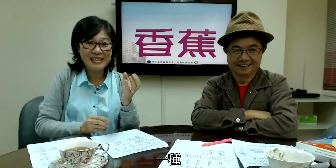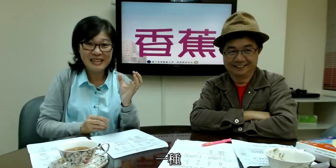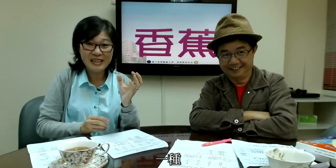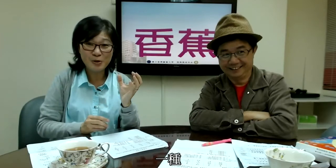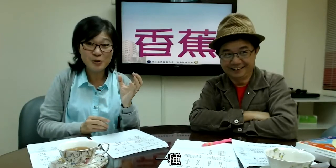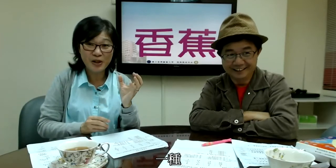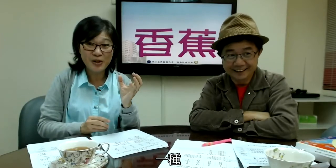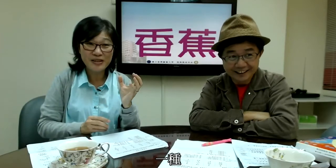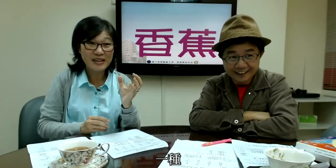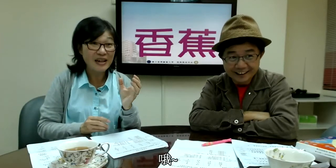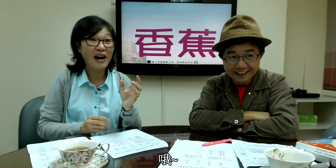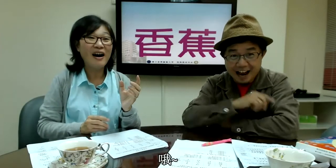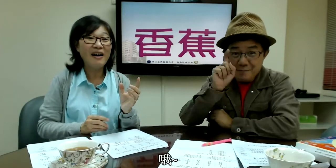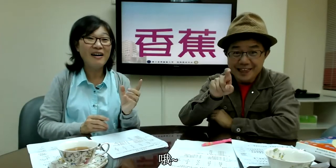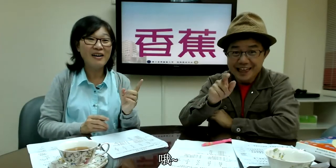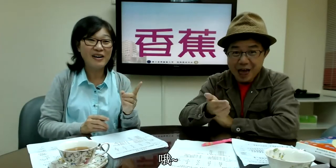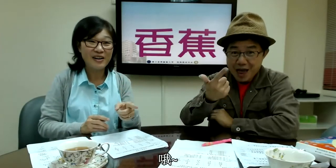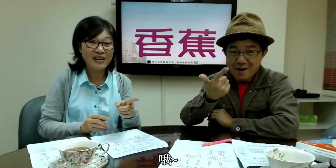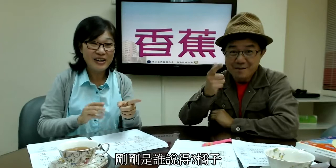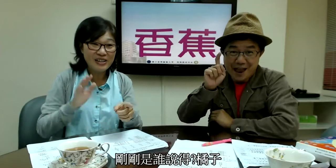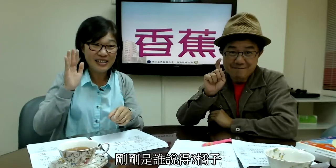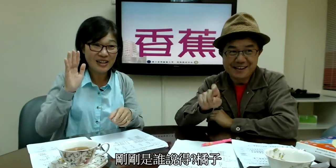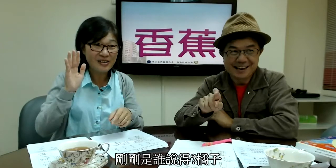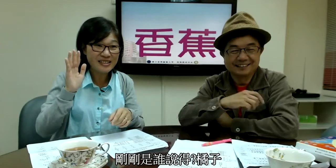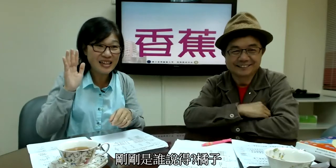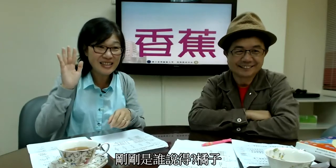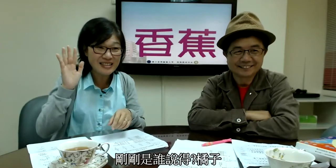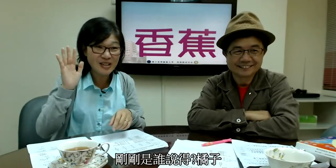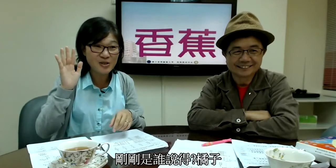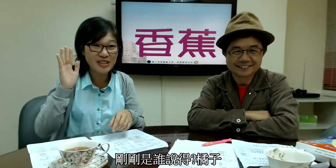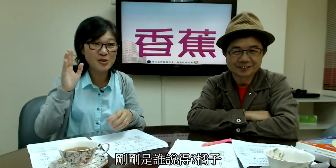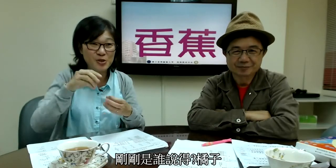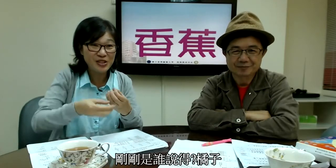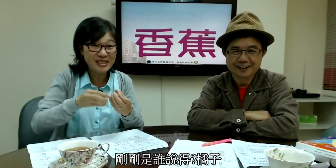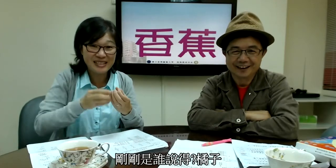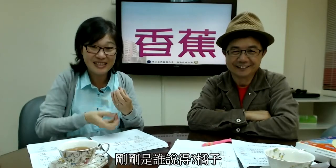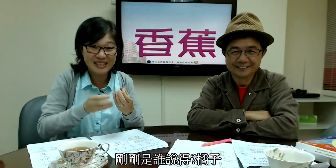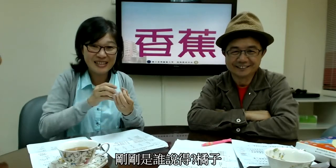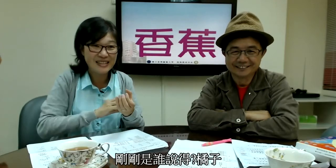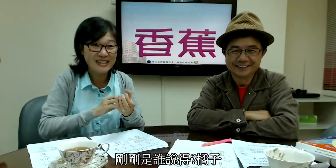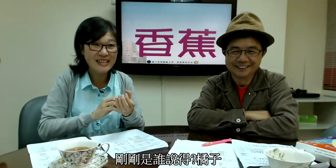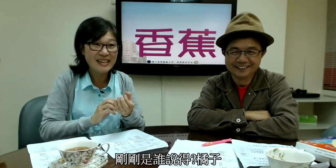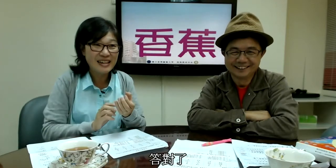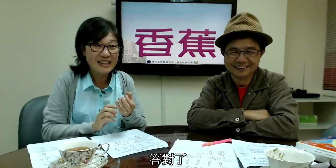一种哦？有，刚刚是谁说的？橘子，答